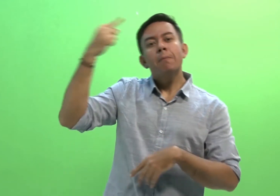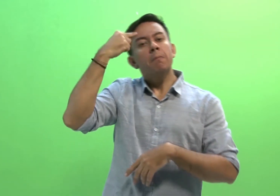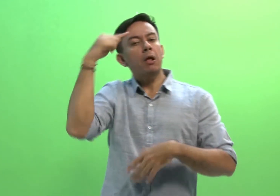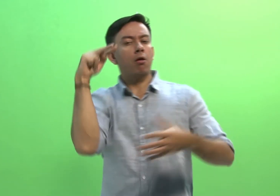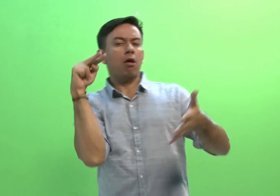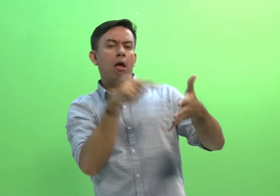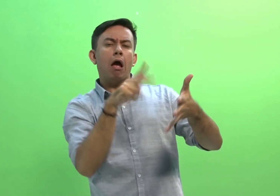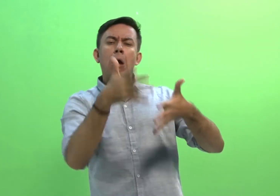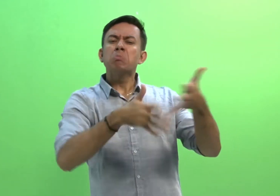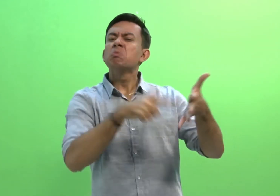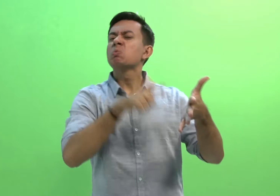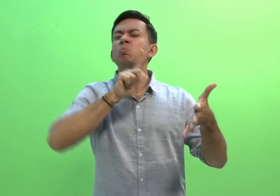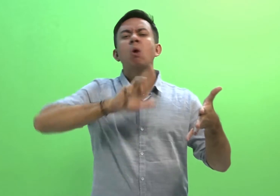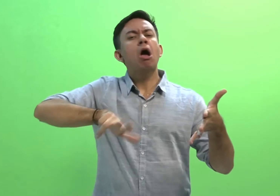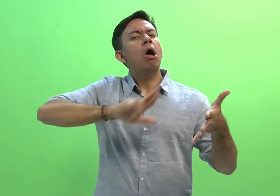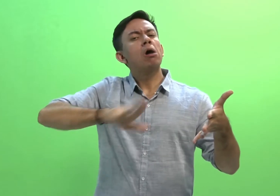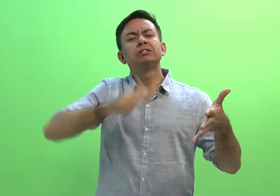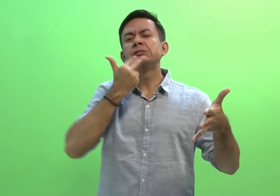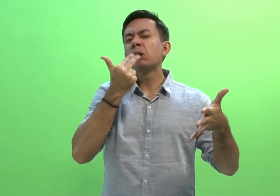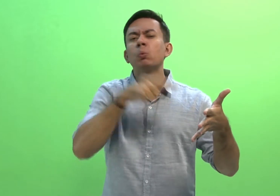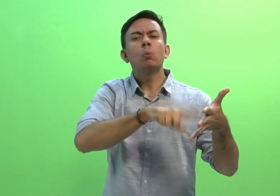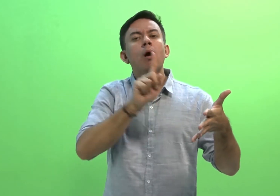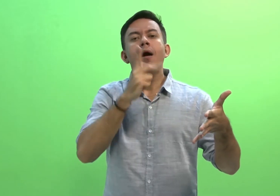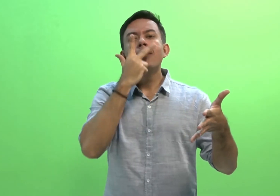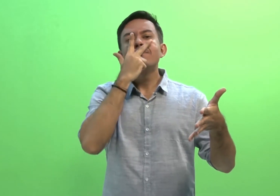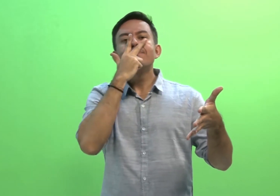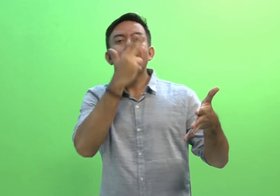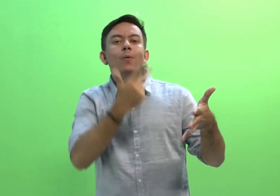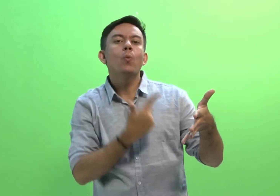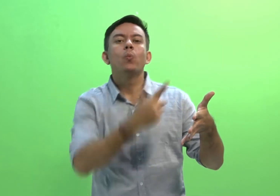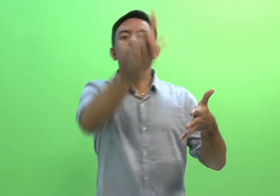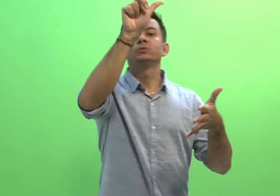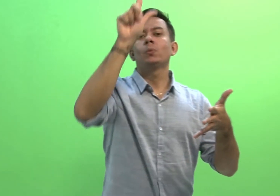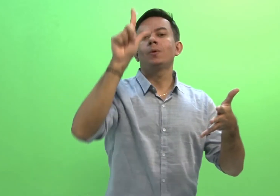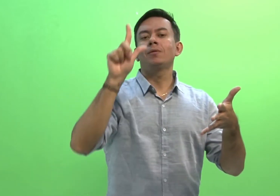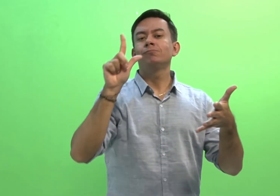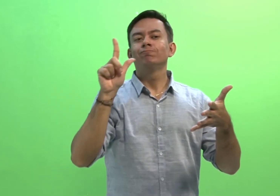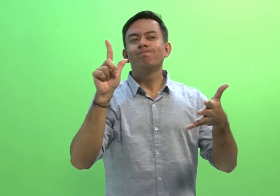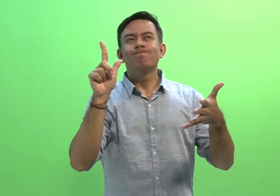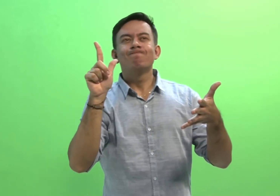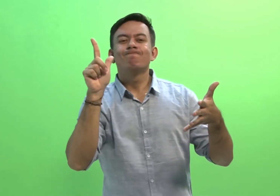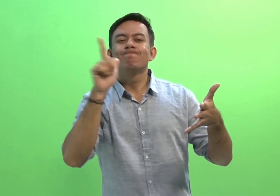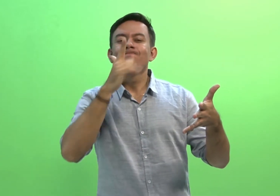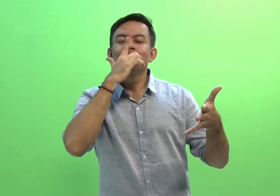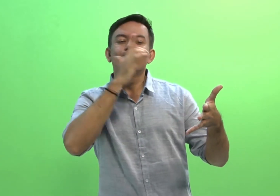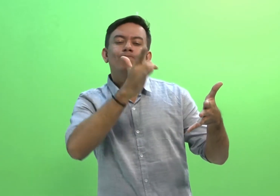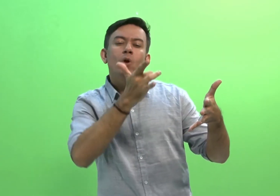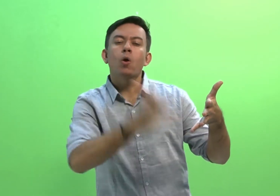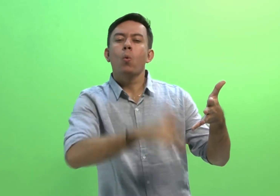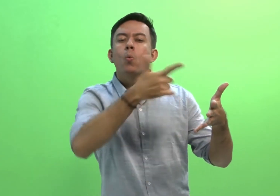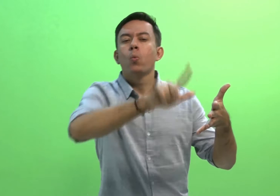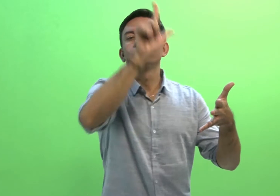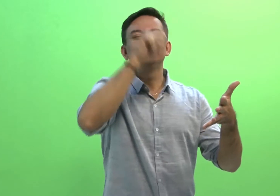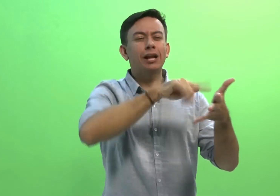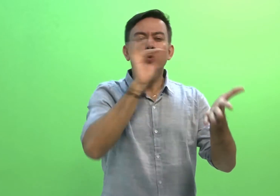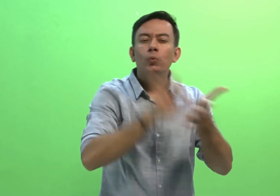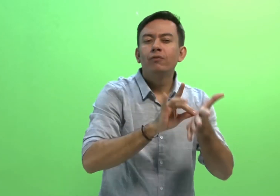Então, a língua de sinais é de fato uma língua. Ao contrário do que se